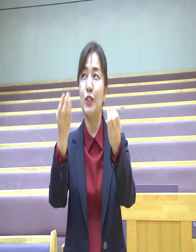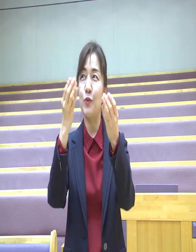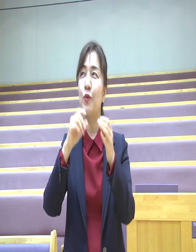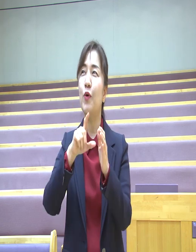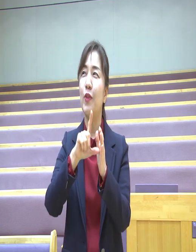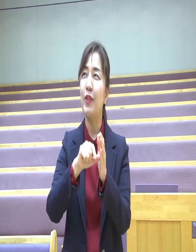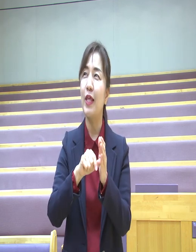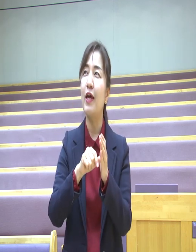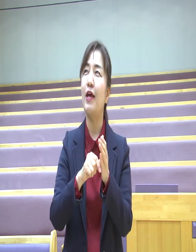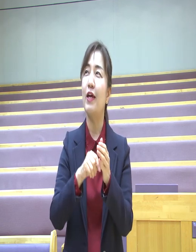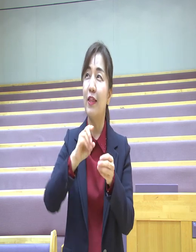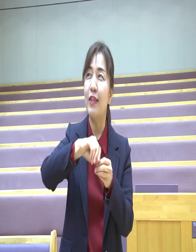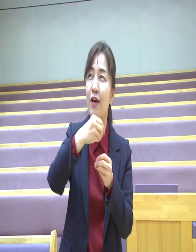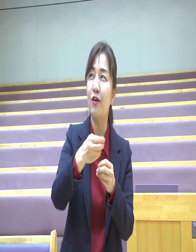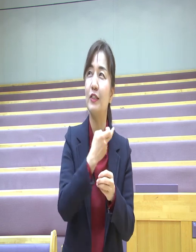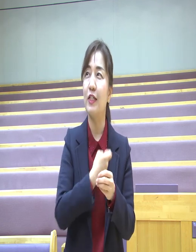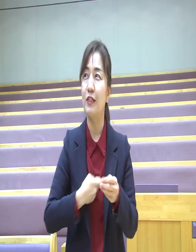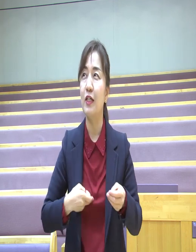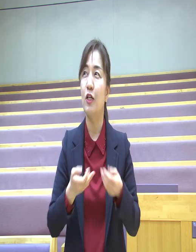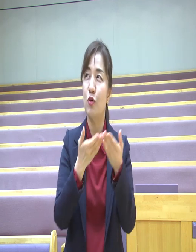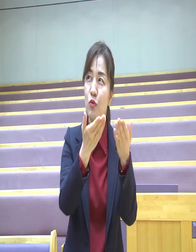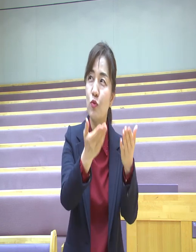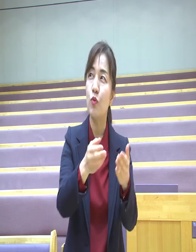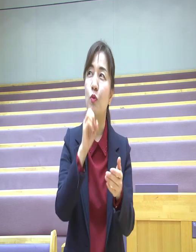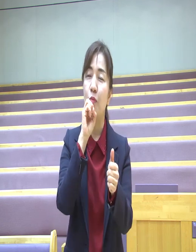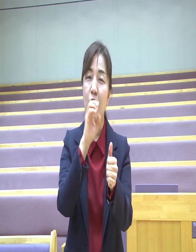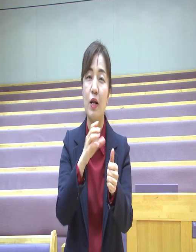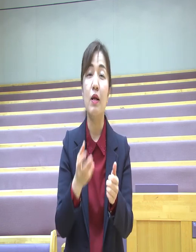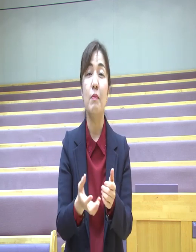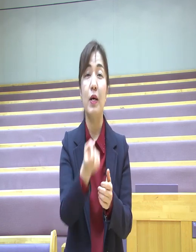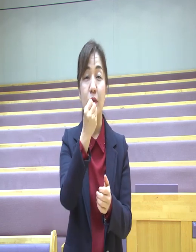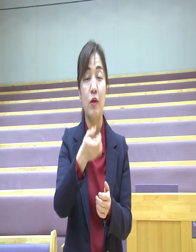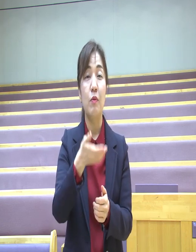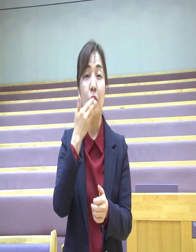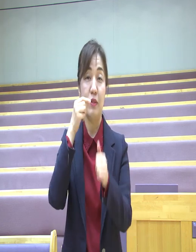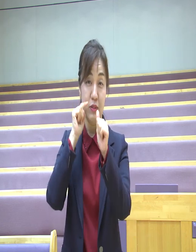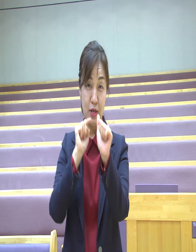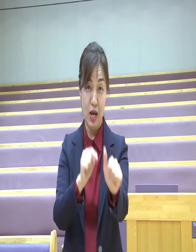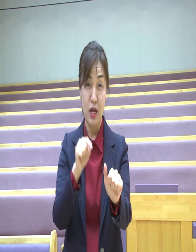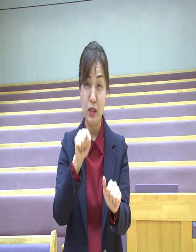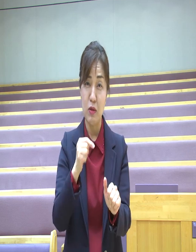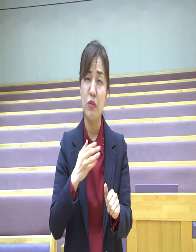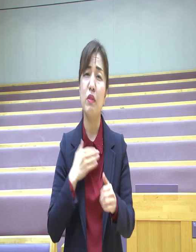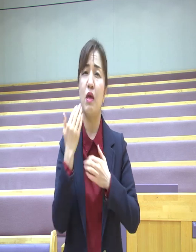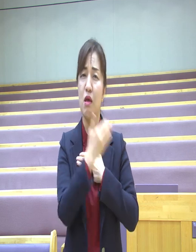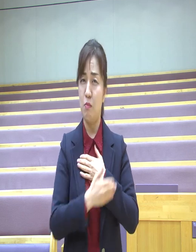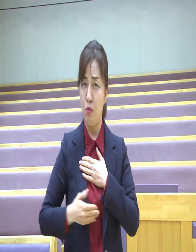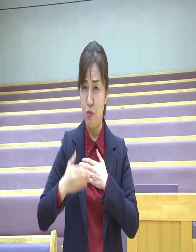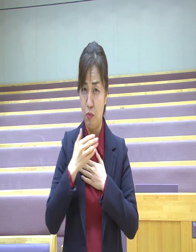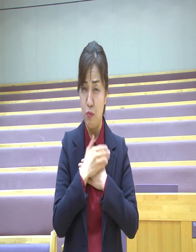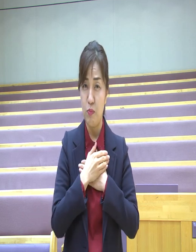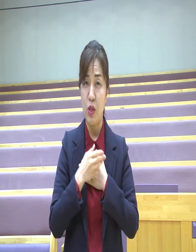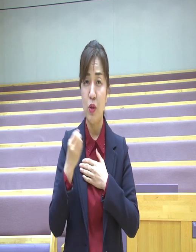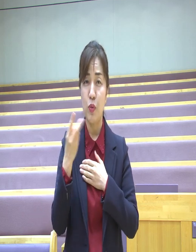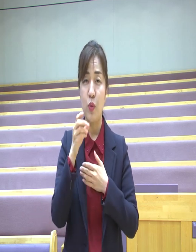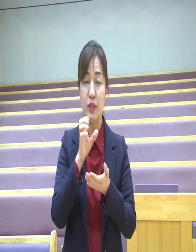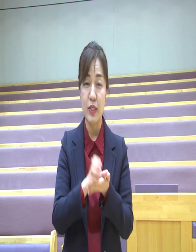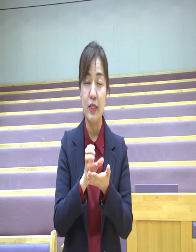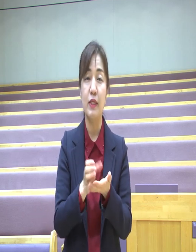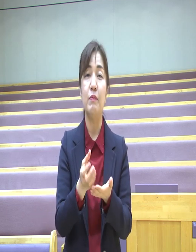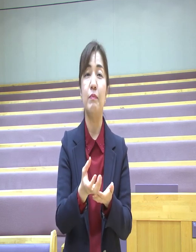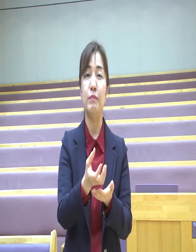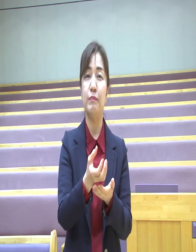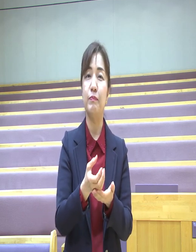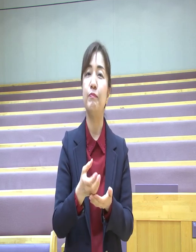가지사 축복하시고 떼어 제자들에게 주시며 이르시되 받아서 먹으라, 이것은 내 몸이니라 하시고 또